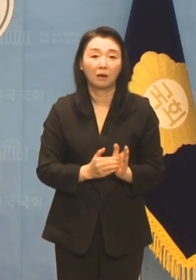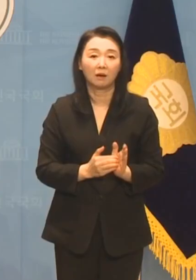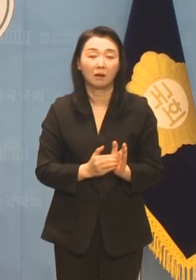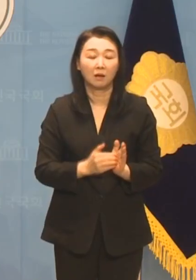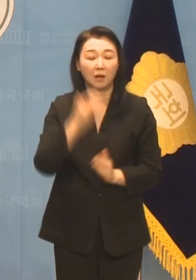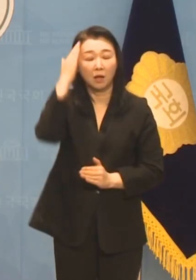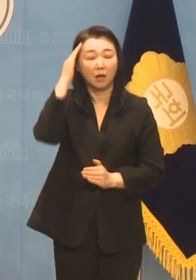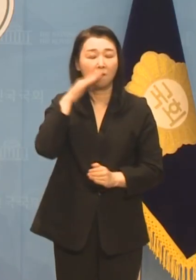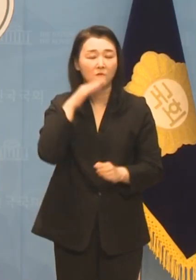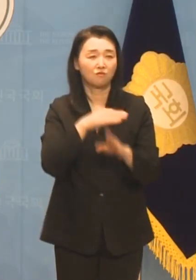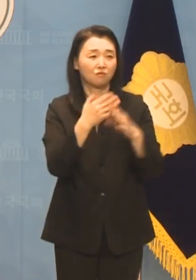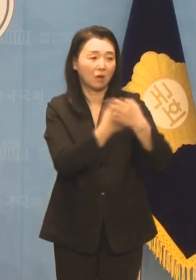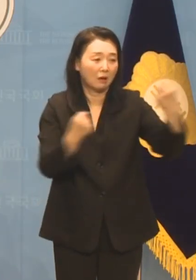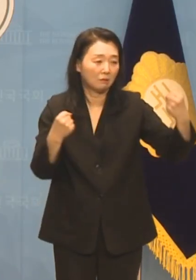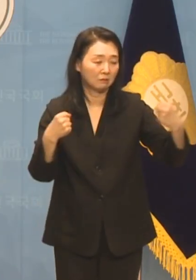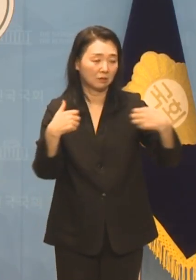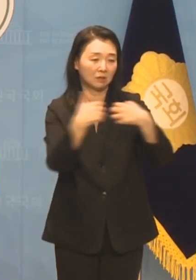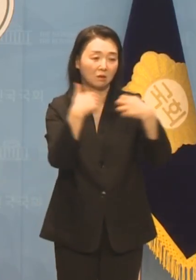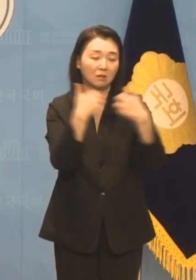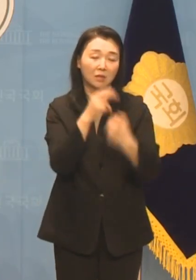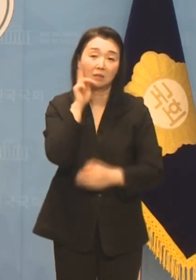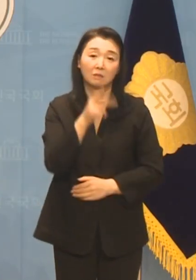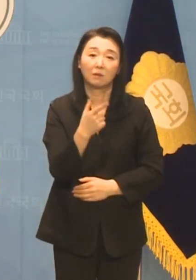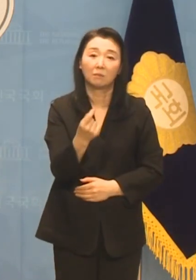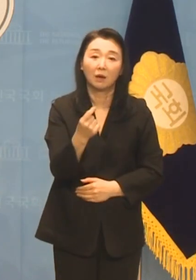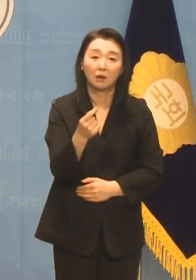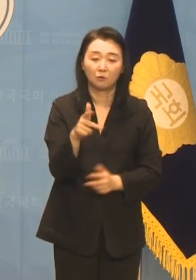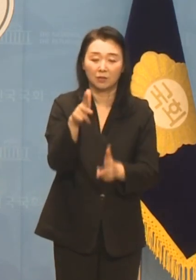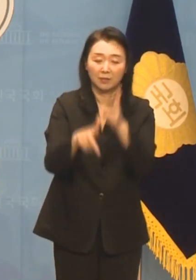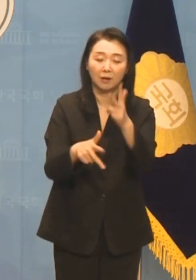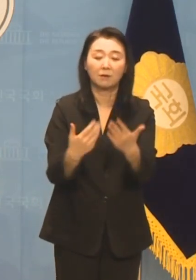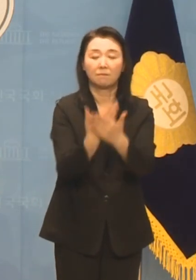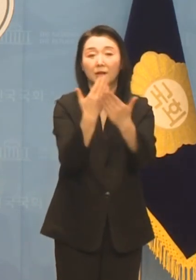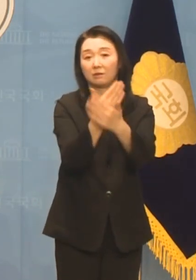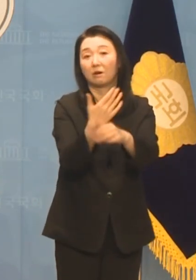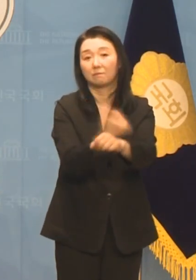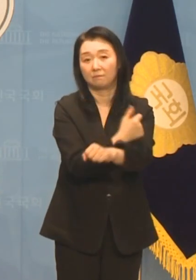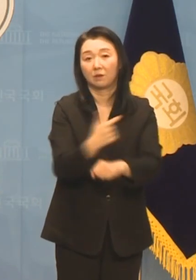분단과 전쟁의 비극 속에서도 산업화를 일궈냈고